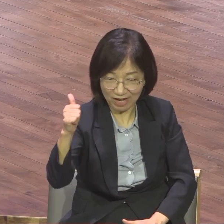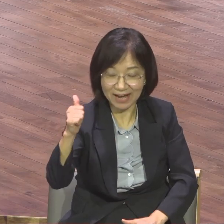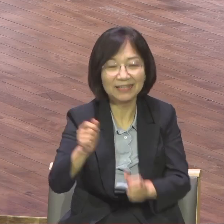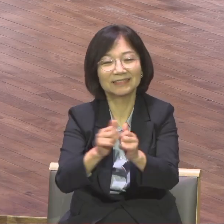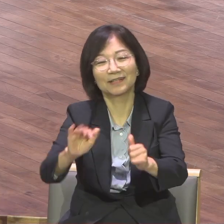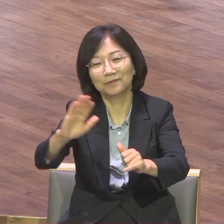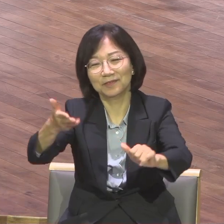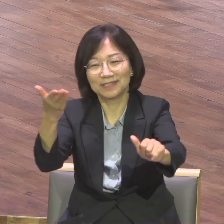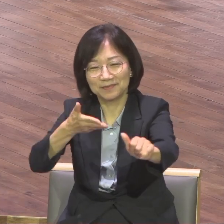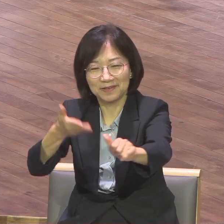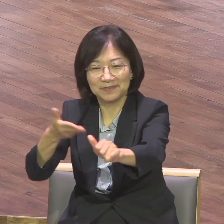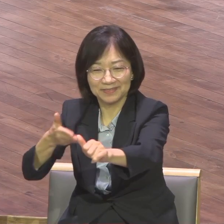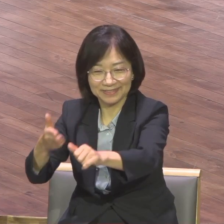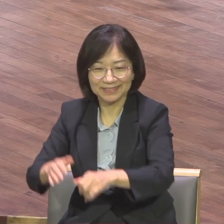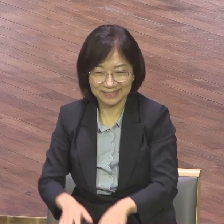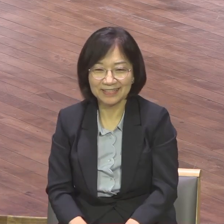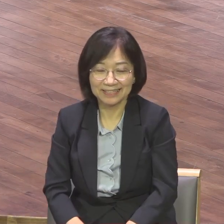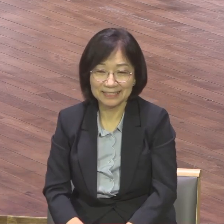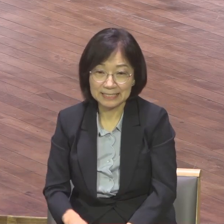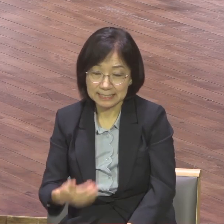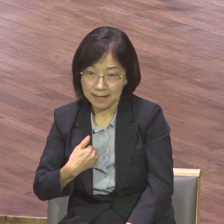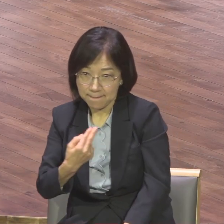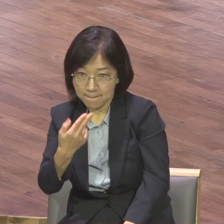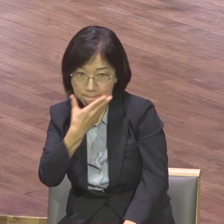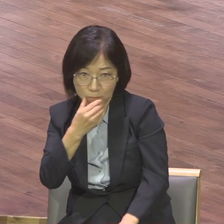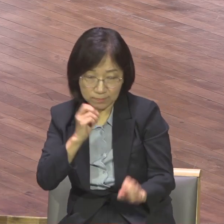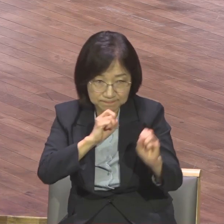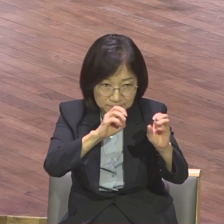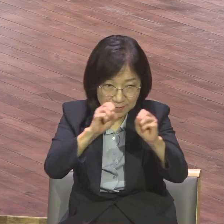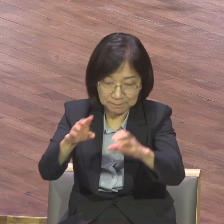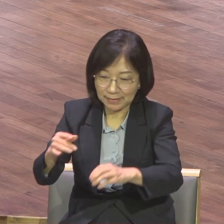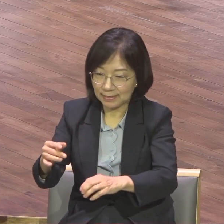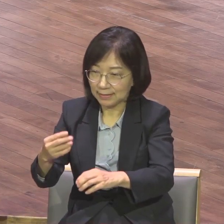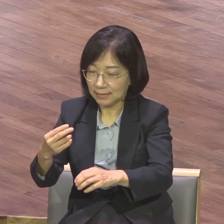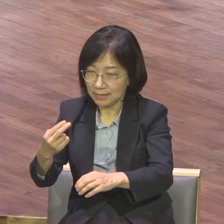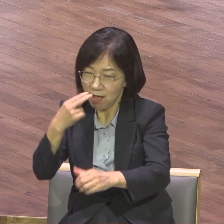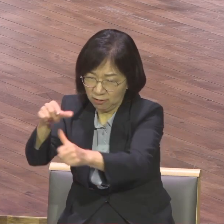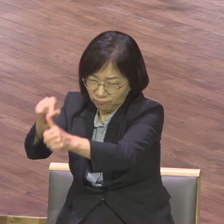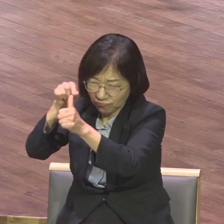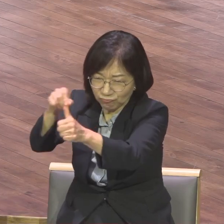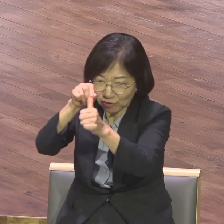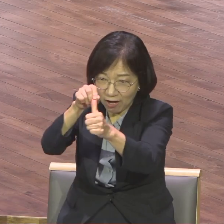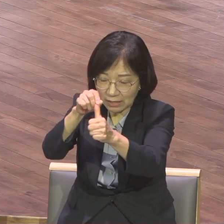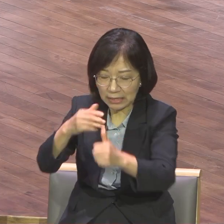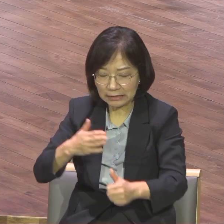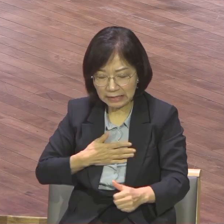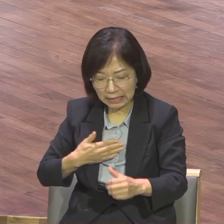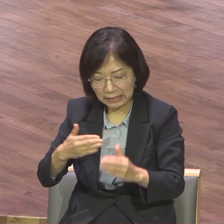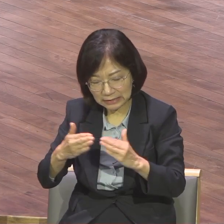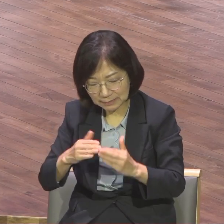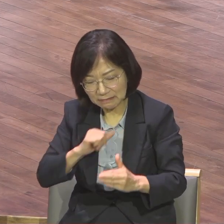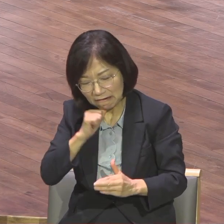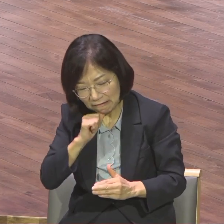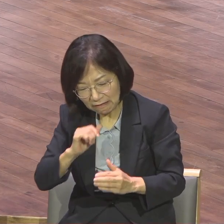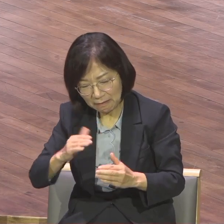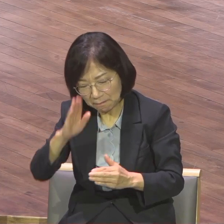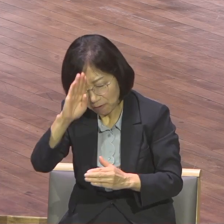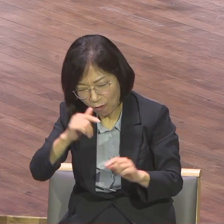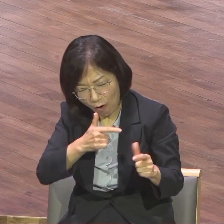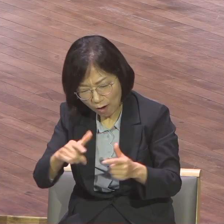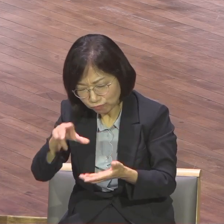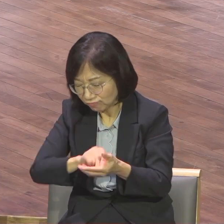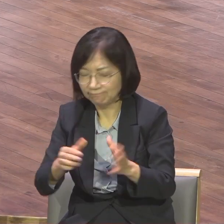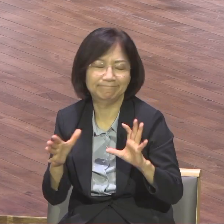저 복음 전파에 이 생명 구원에 자기 행패 상관없이 그냥 막 복음